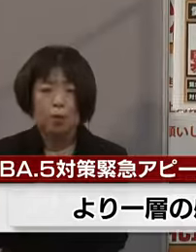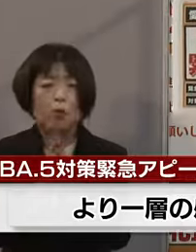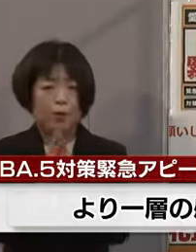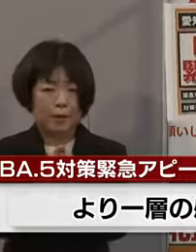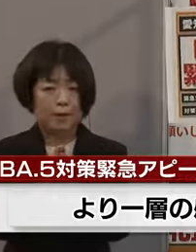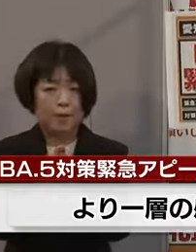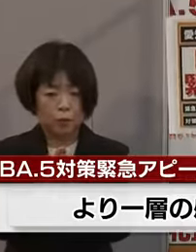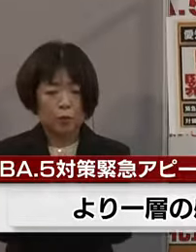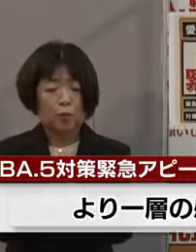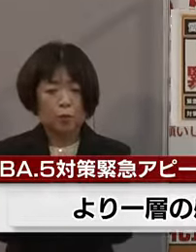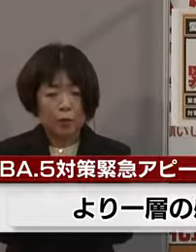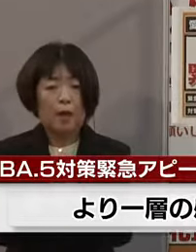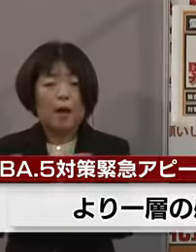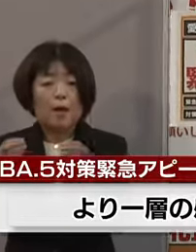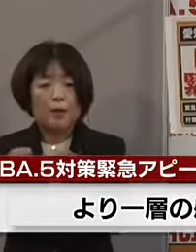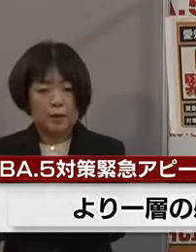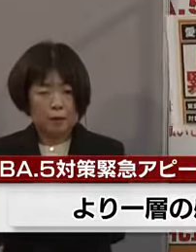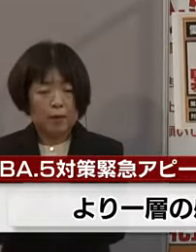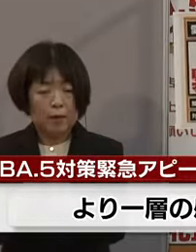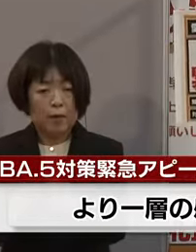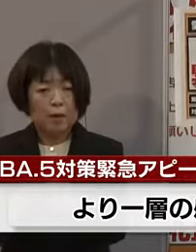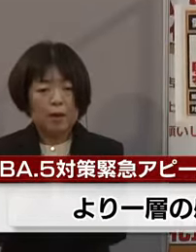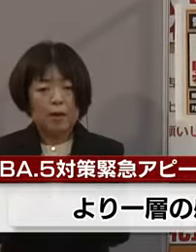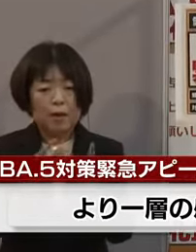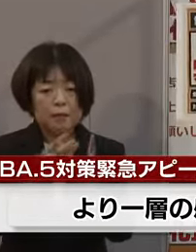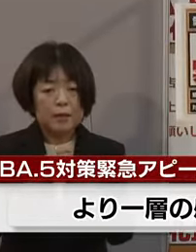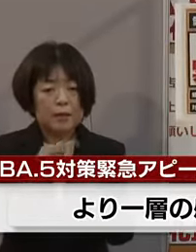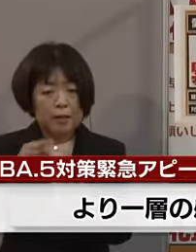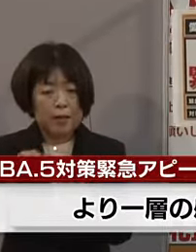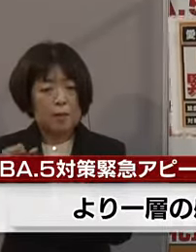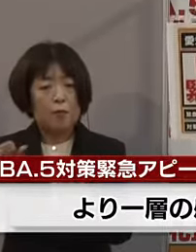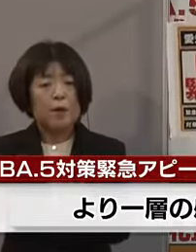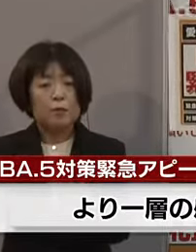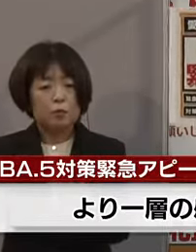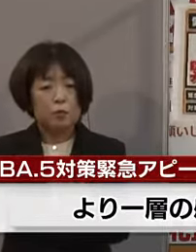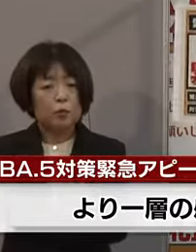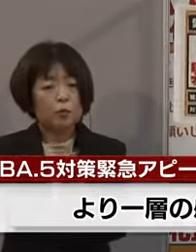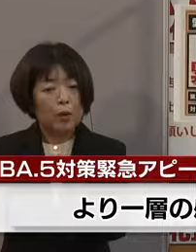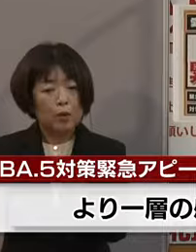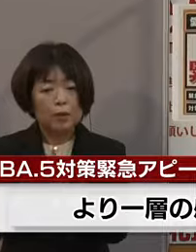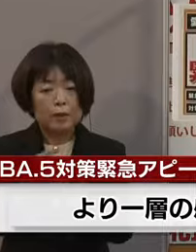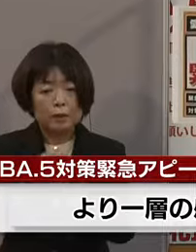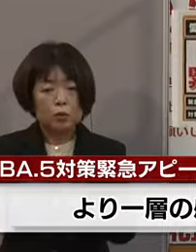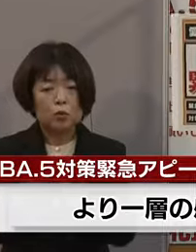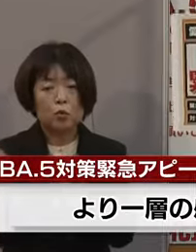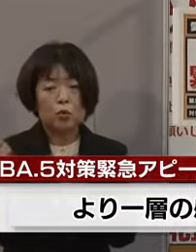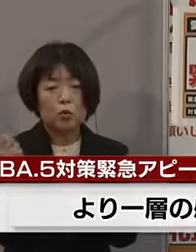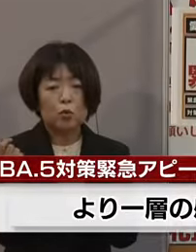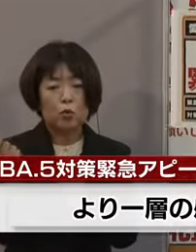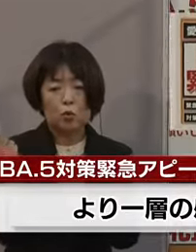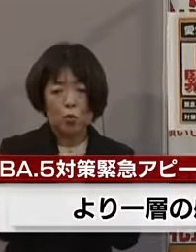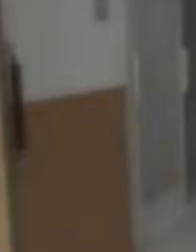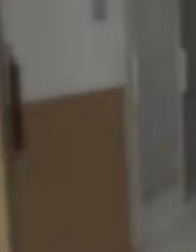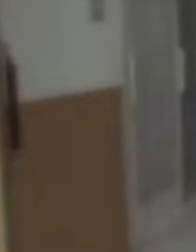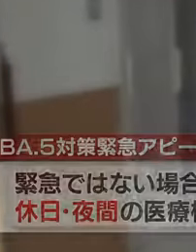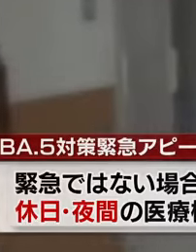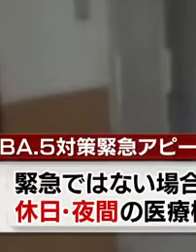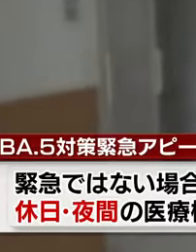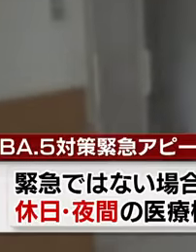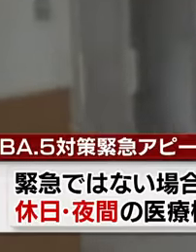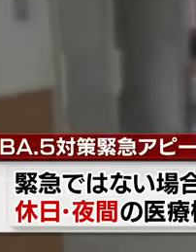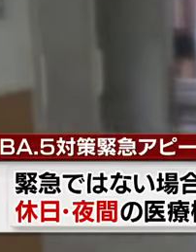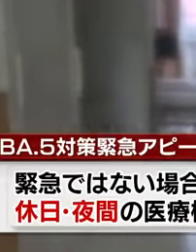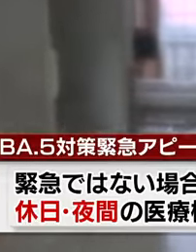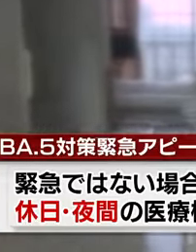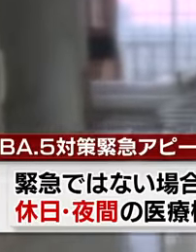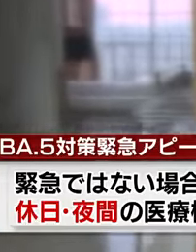今月21日までの期間でより一層の感染対策の徹底を求めるほか医療機関の負担が増し